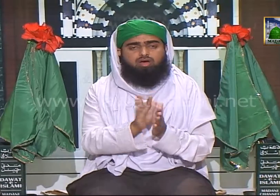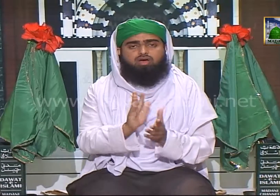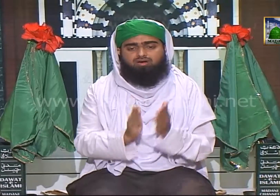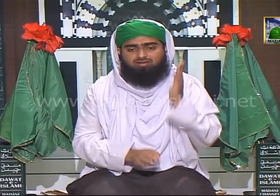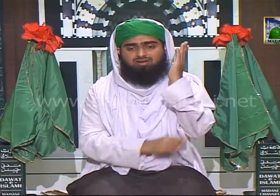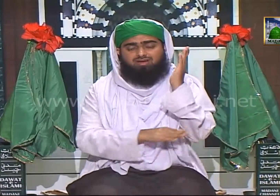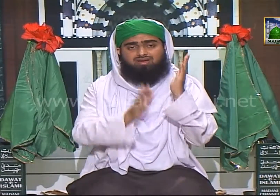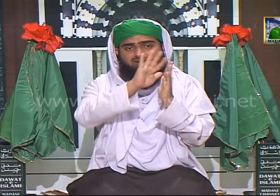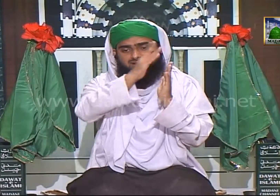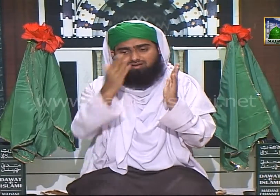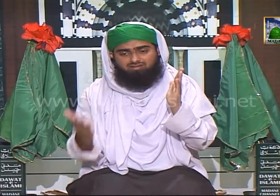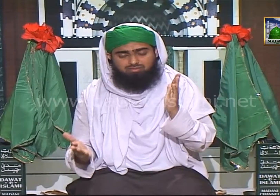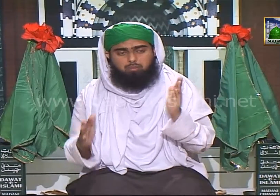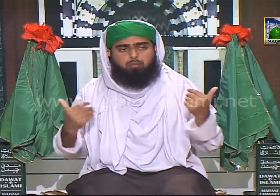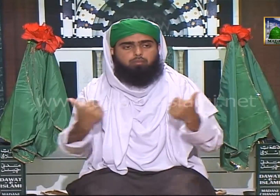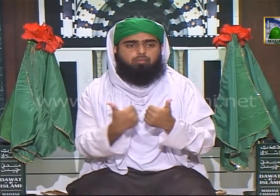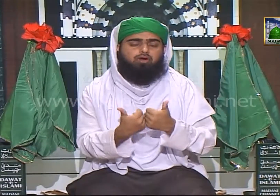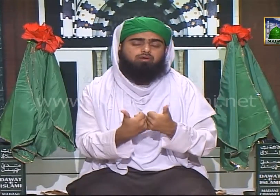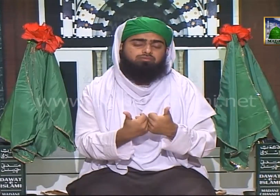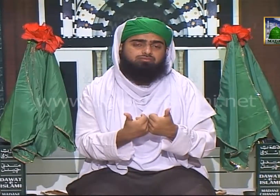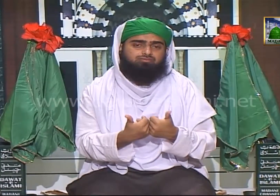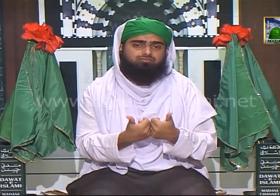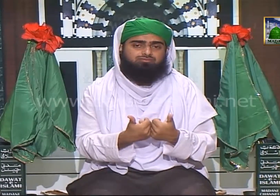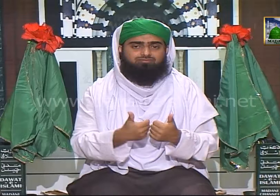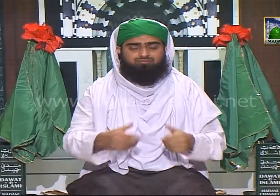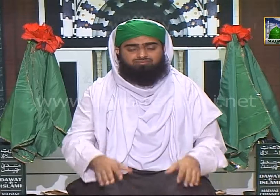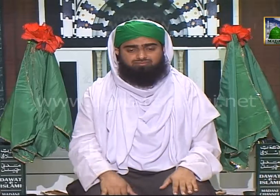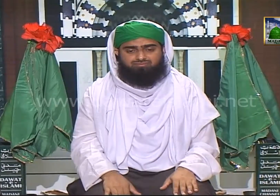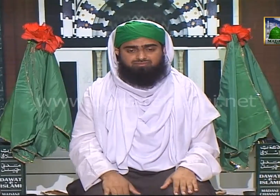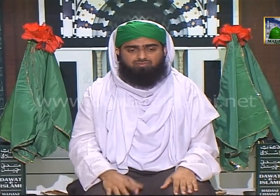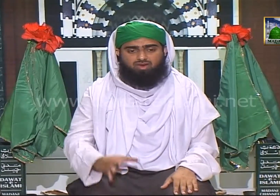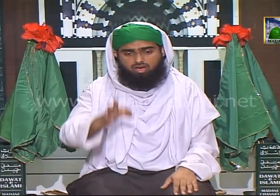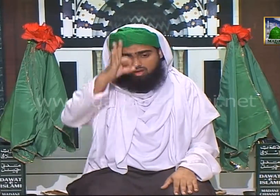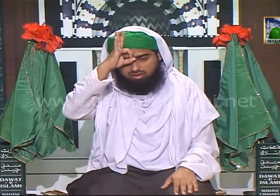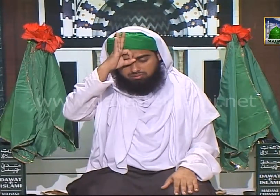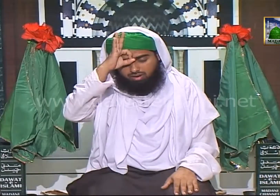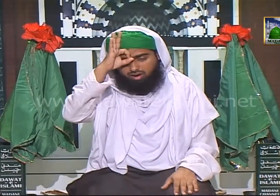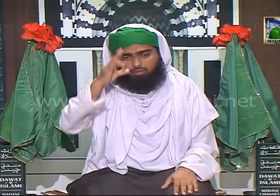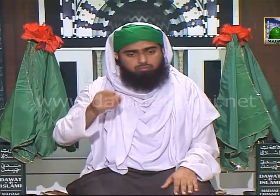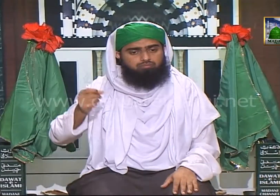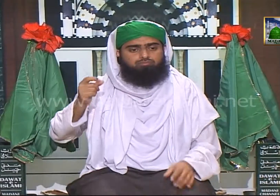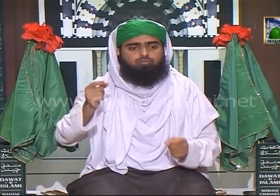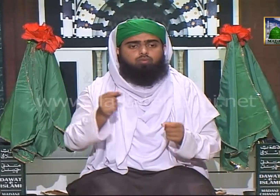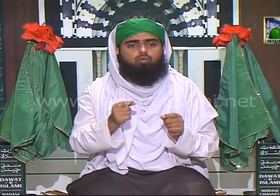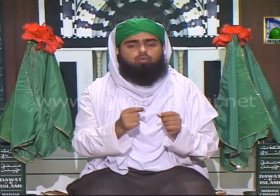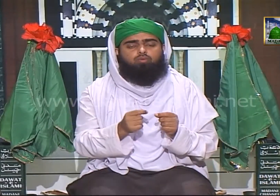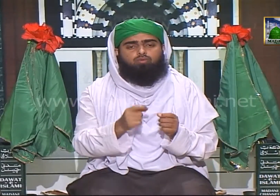حضرت امام اوزاعی رحمۃ اللہ علیہ بہت بڑے محدث ہوئے. آپ نے حضرت ابراہیم بن ادم رحمۃ اللہ علیہ کو دیکھا کہ لکڑیوں کا